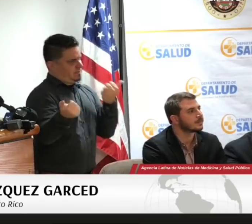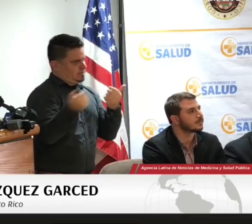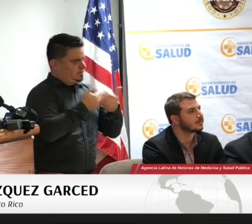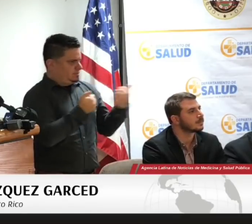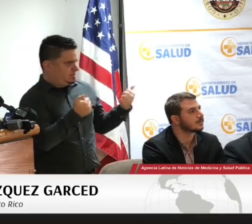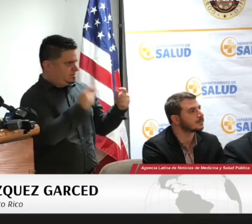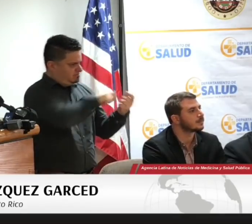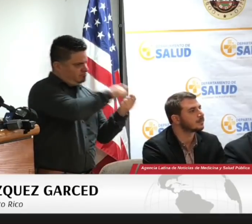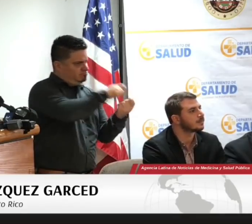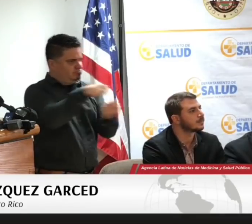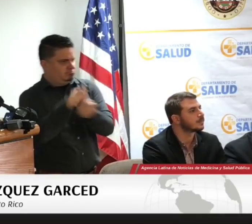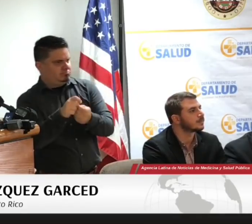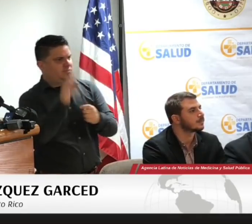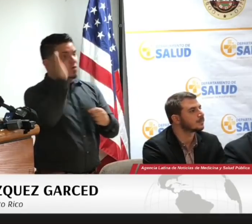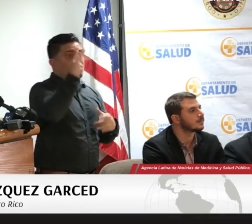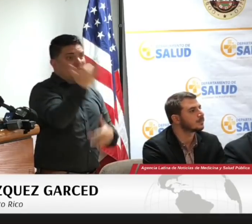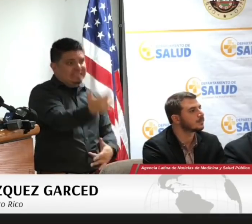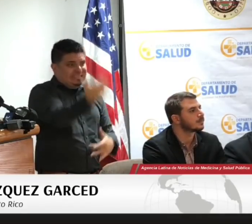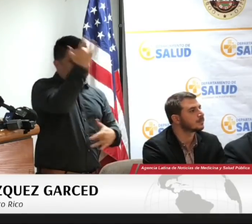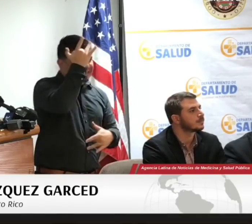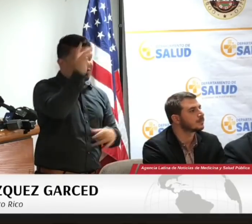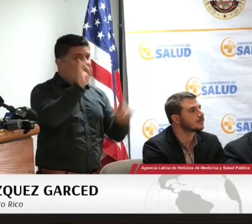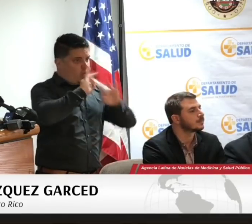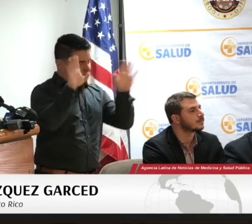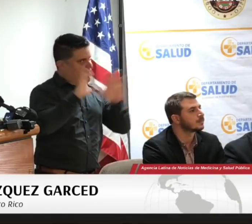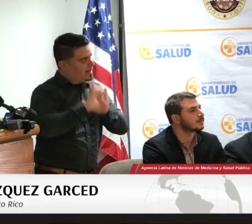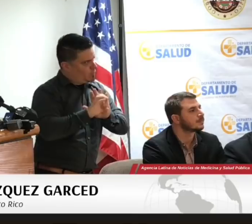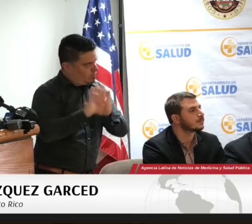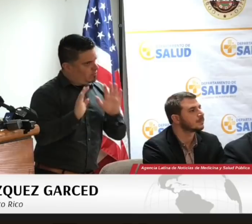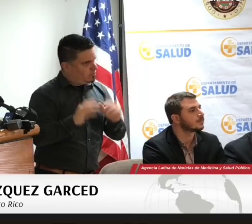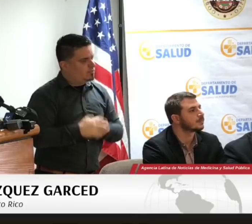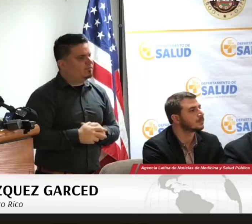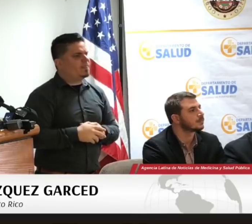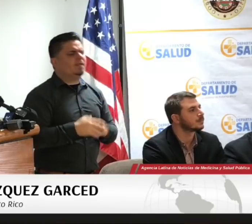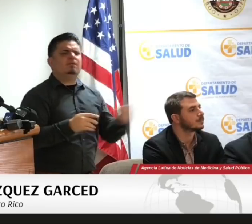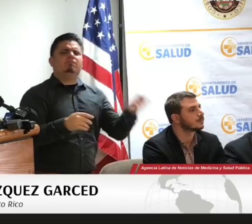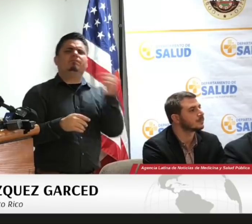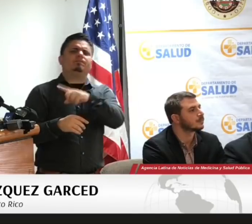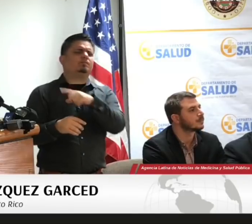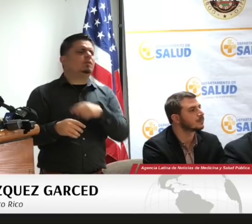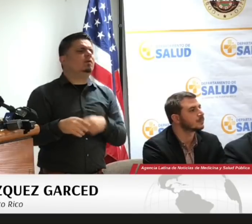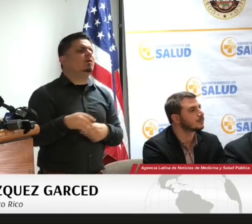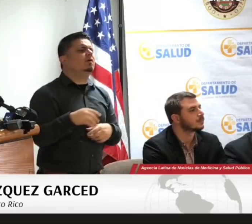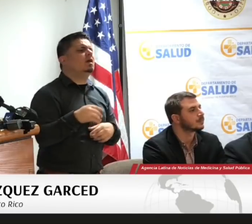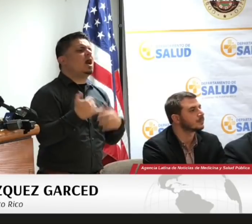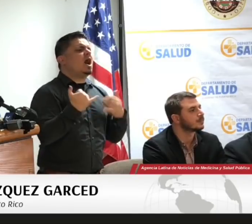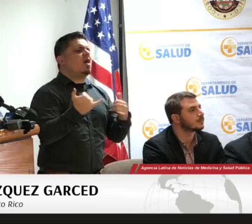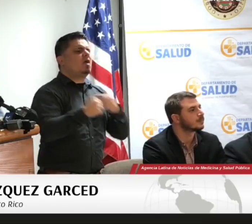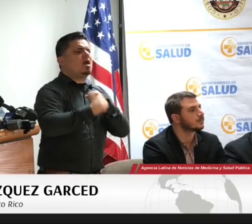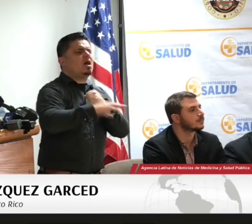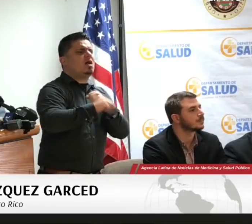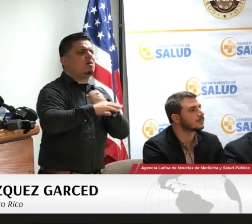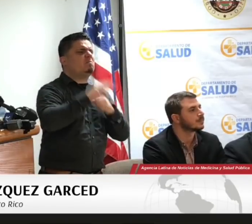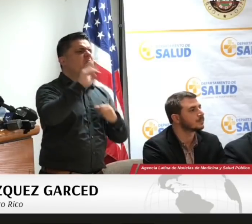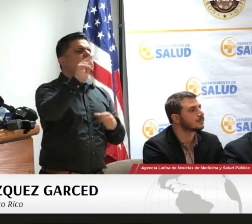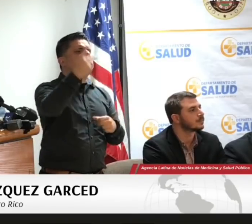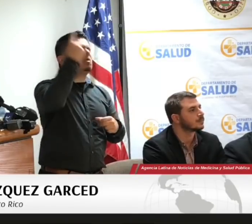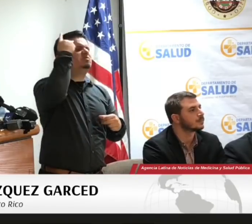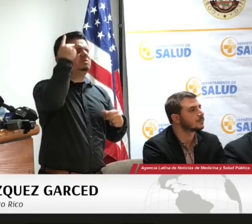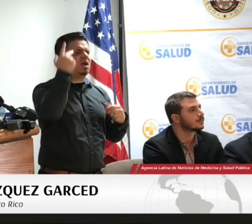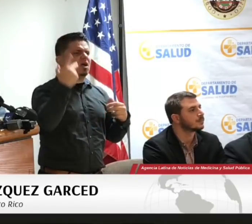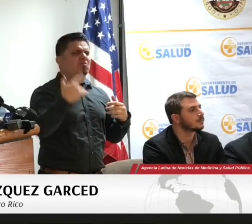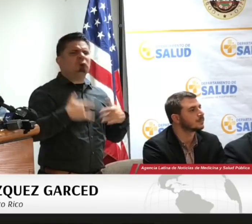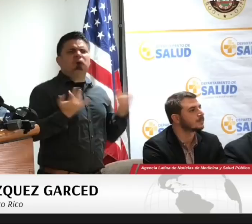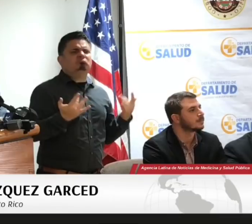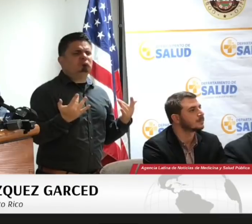críticamente enfermas. Quería saber de su parte, ¿qué va a pasar con las campañas políticas? Porque usted ha estado en contacto con muchas personas de residenciales públicos los